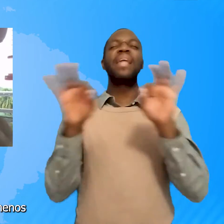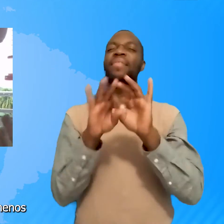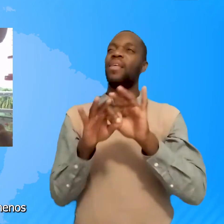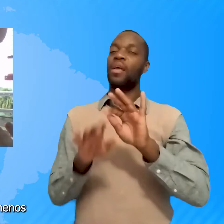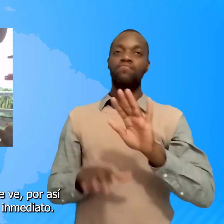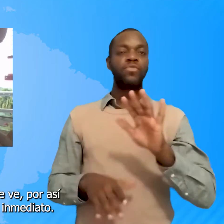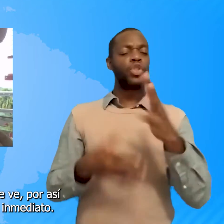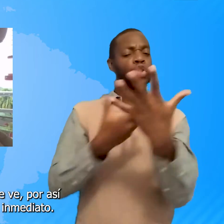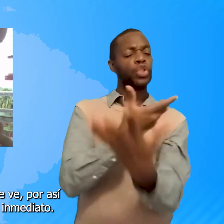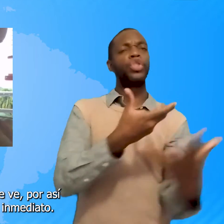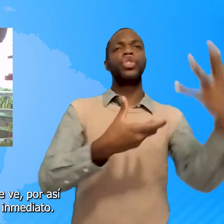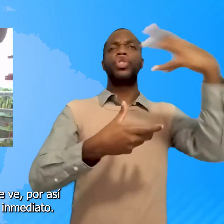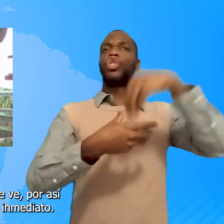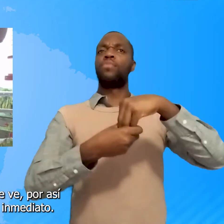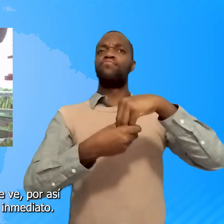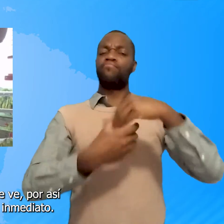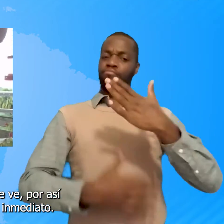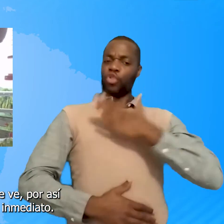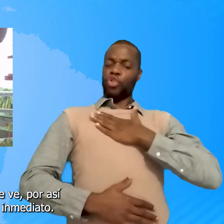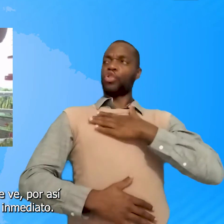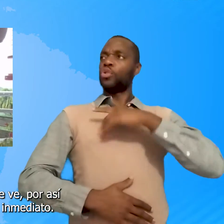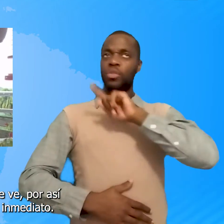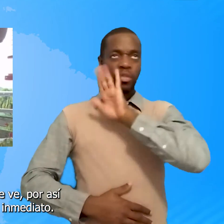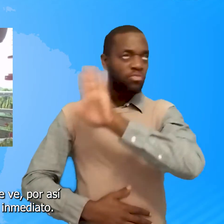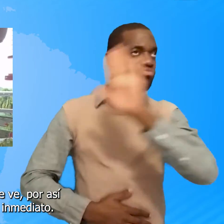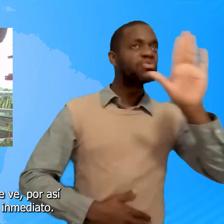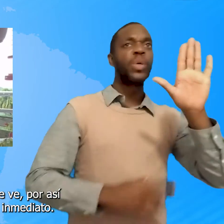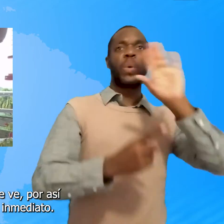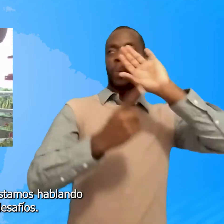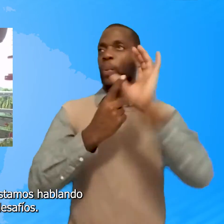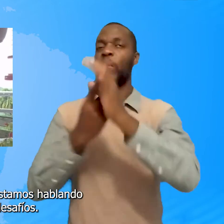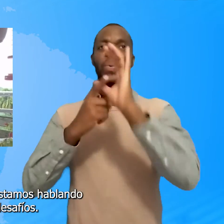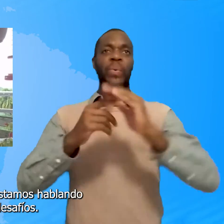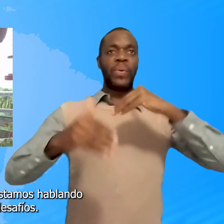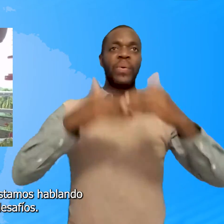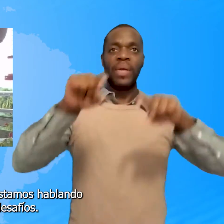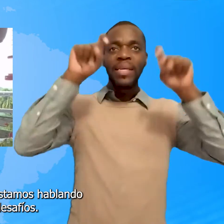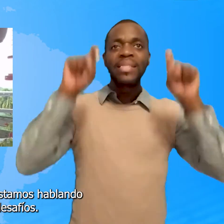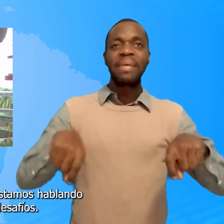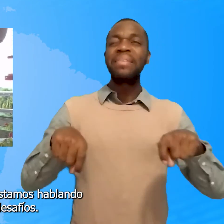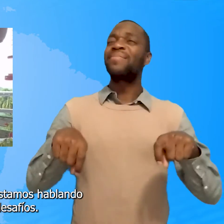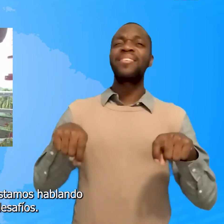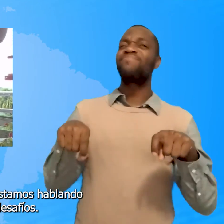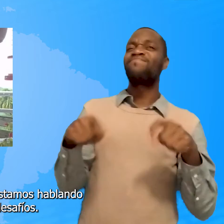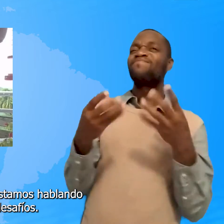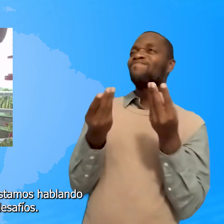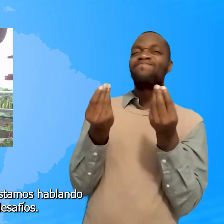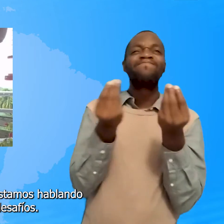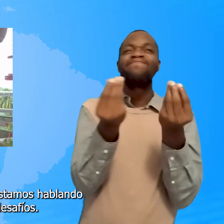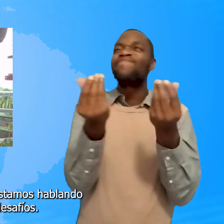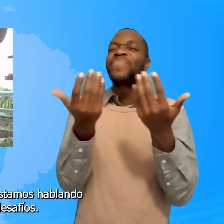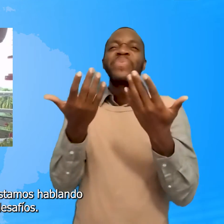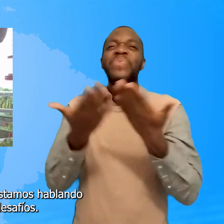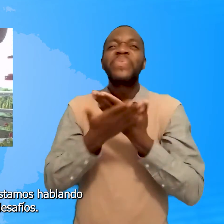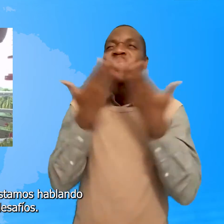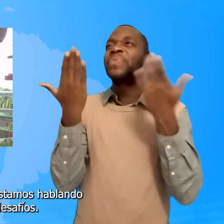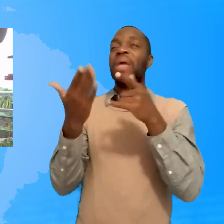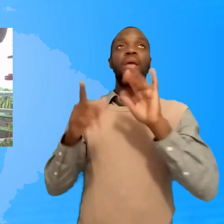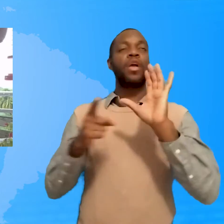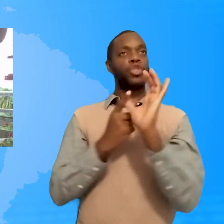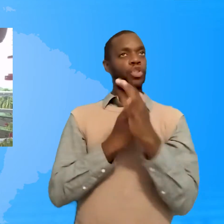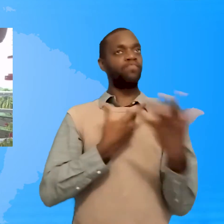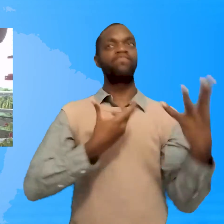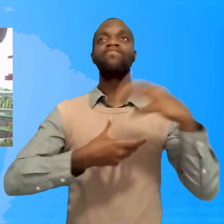que menos se siente y se ve, por así decirlo, de inmediato, porque cuando estamos hablando de los